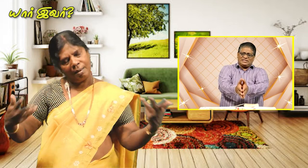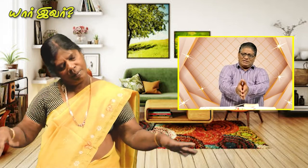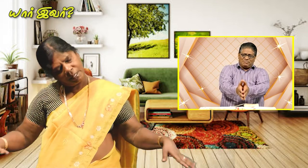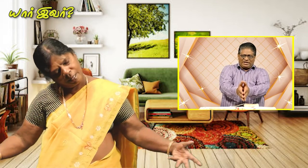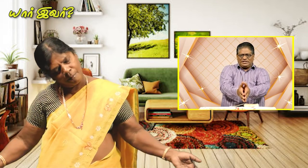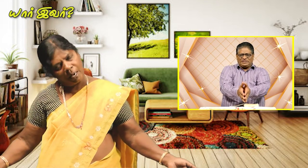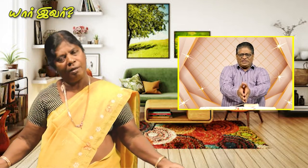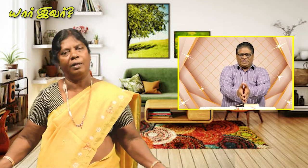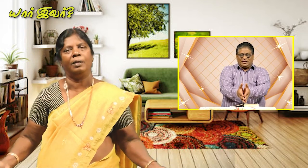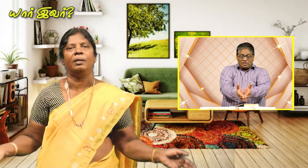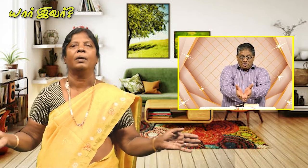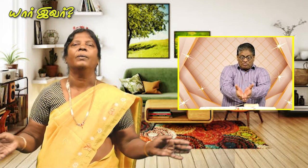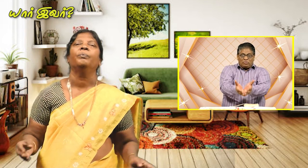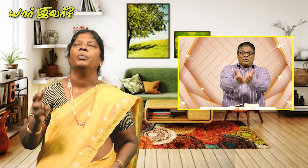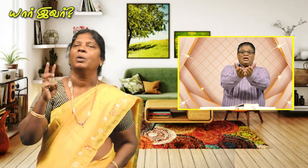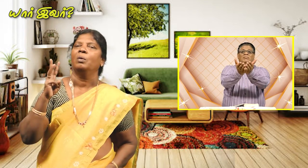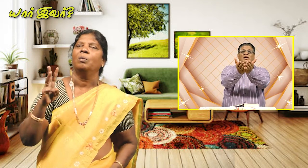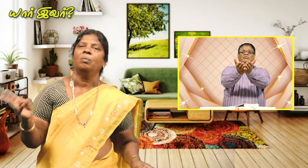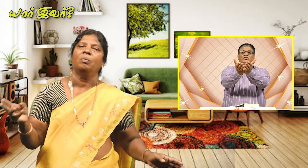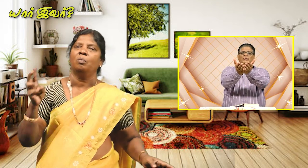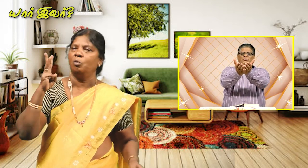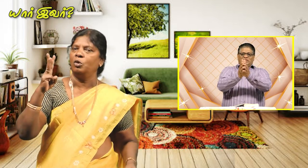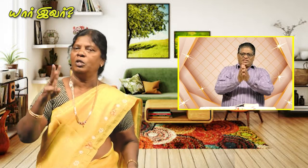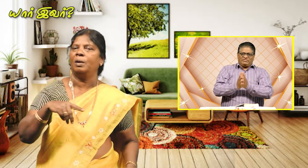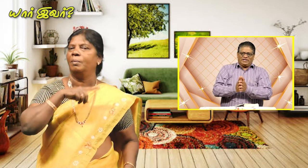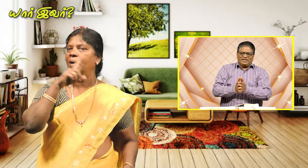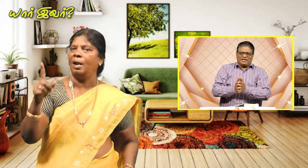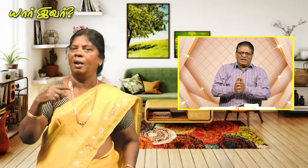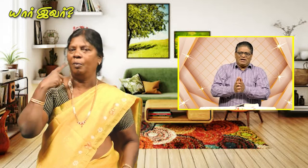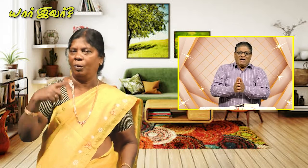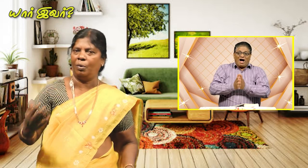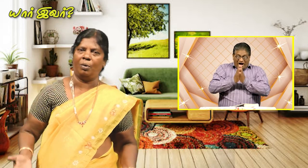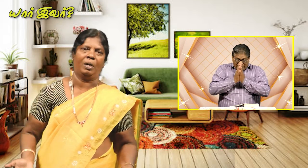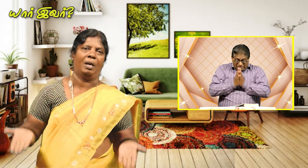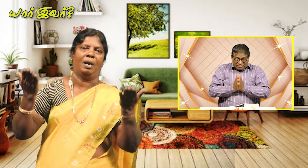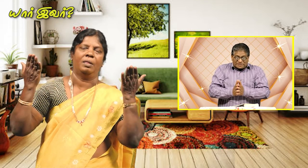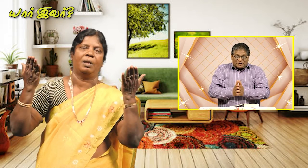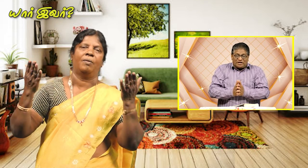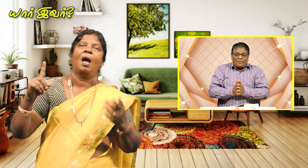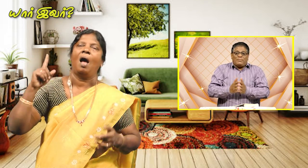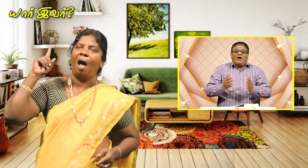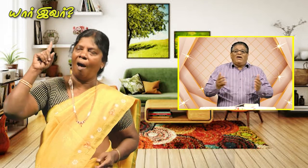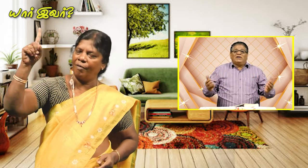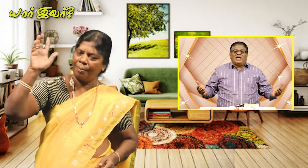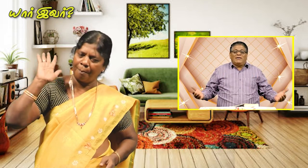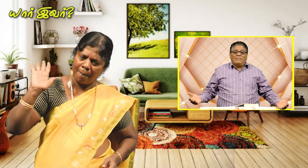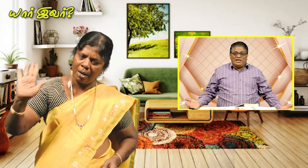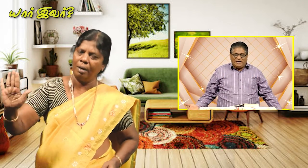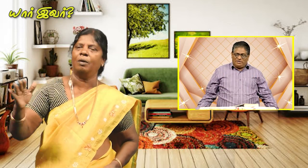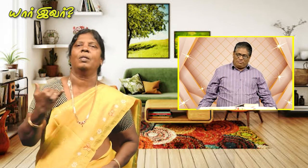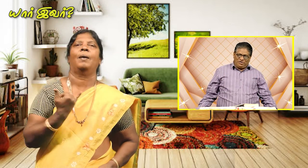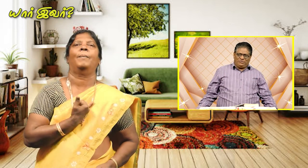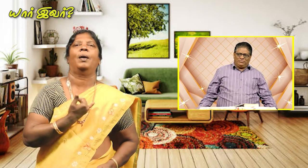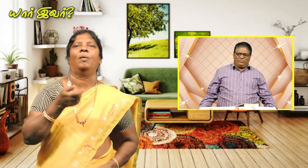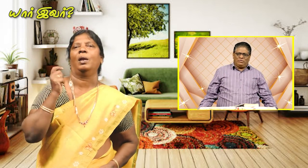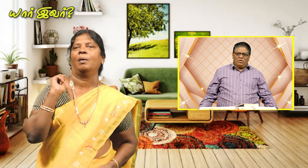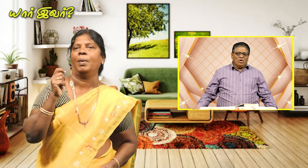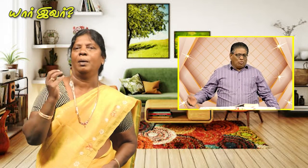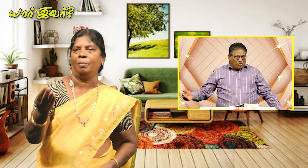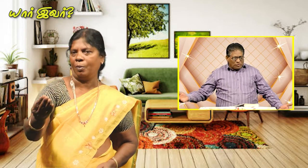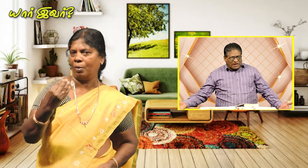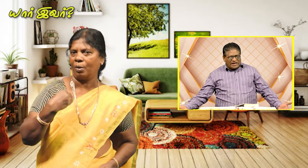ரத்தம் சிந்தி மரித்து 3வது நாள் உயிரோடு வந்தவர். அவர் மட்டும்தான் பாவங்களை மன்னிக்க